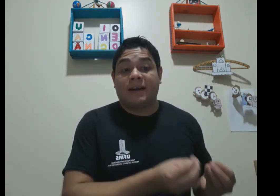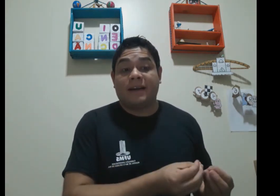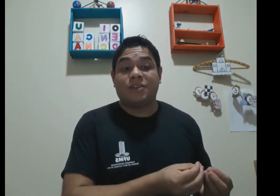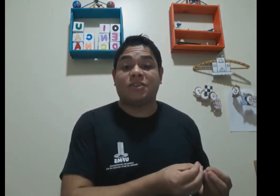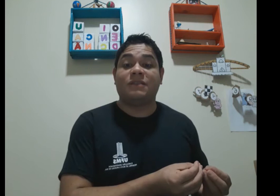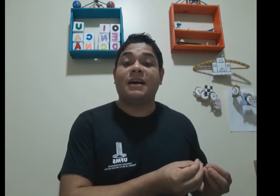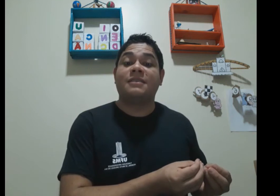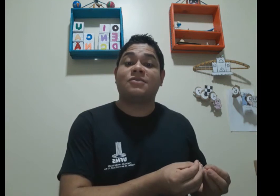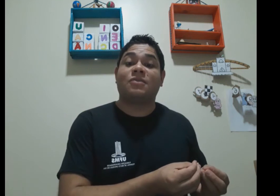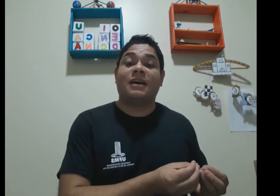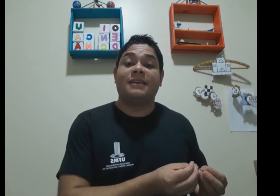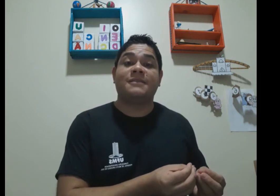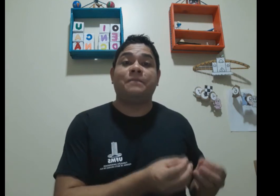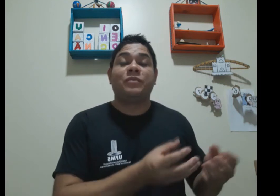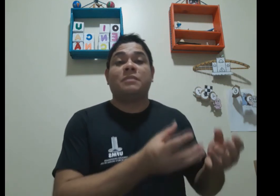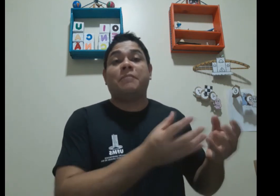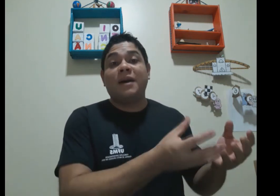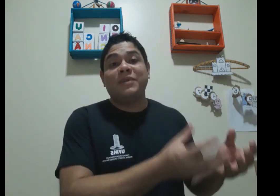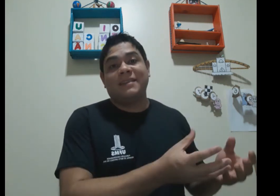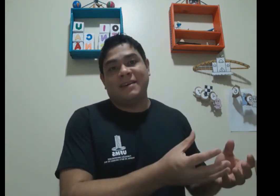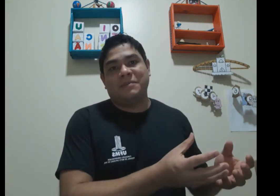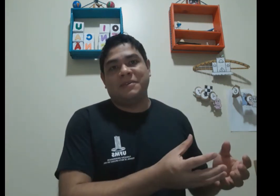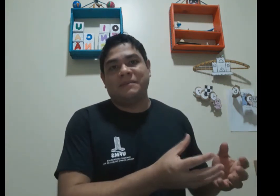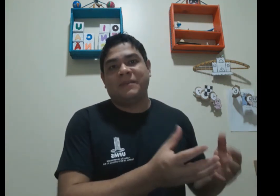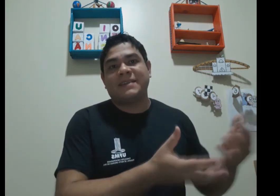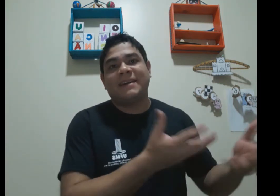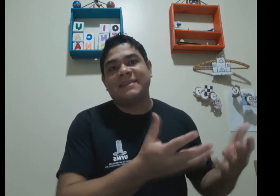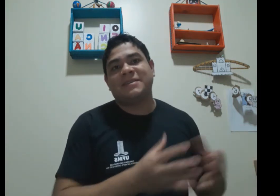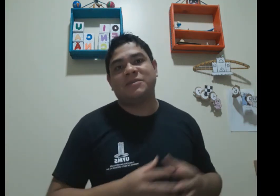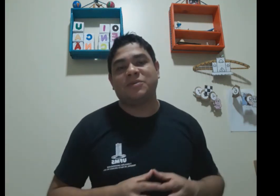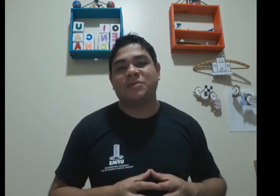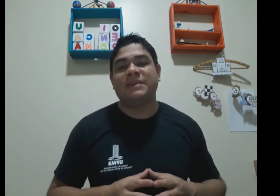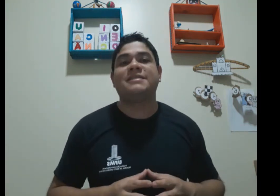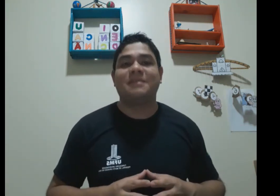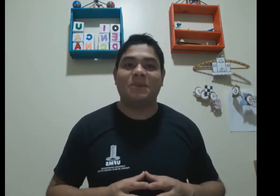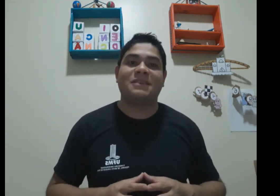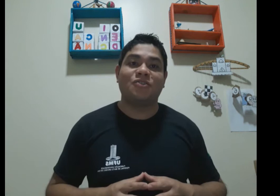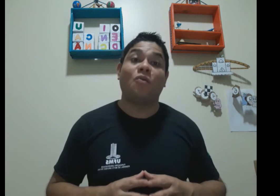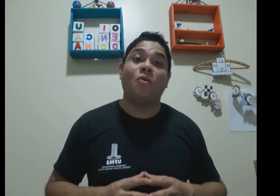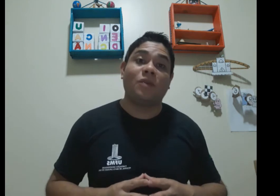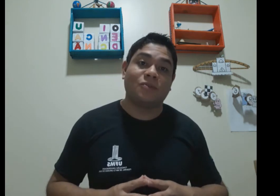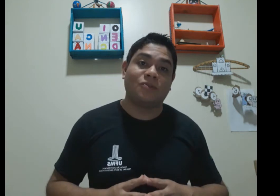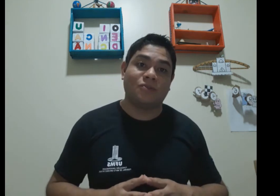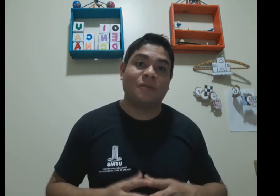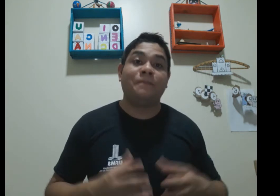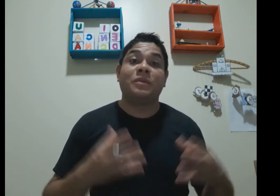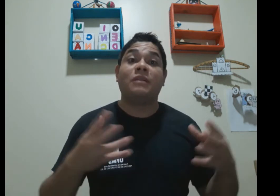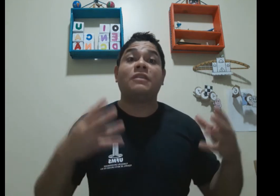sobrecarga de atividades escolares para o intérprete nessa relação do ensino-aprendizagem com um aluno surdo. Então ele fica